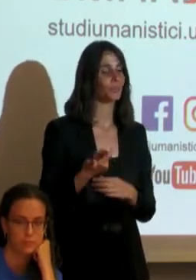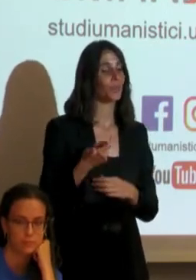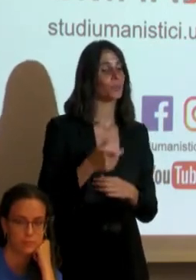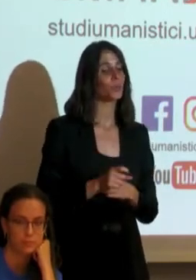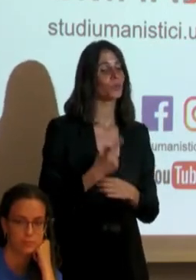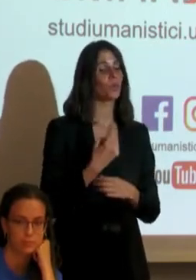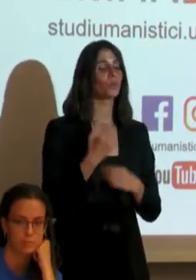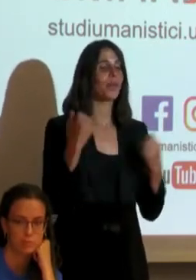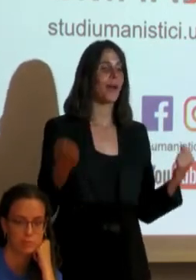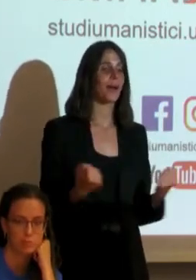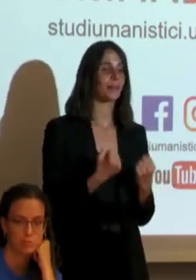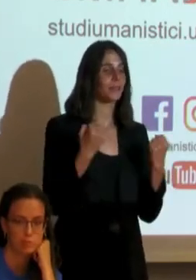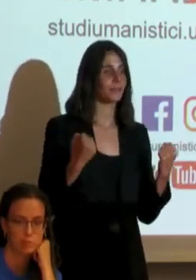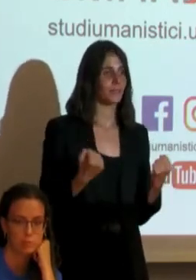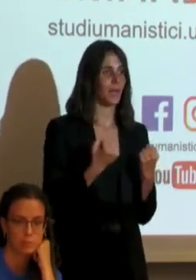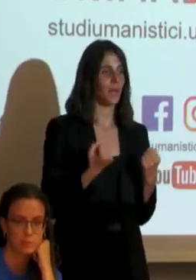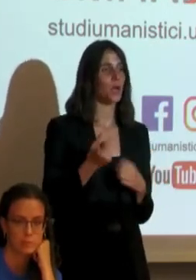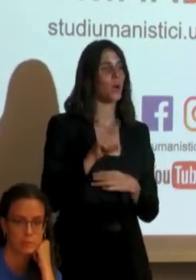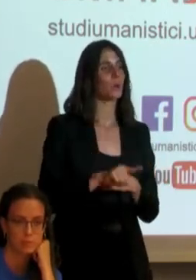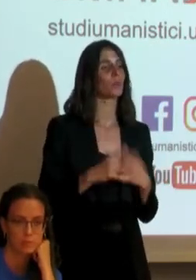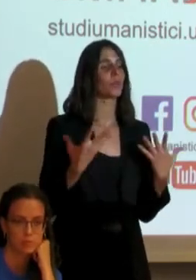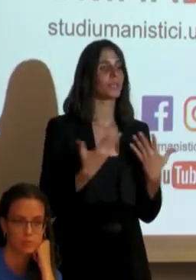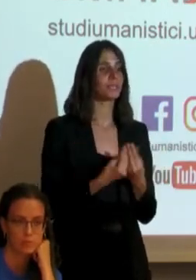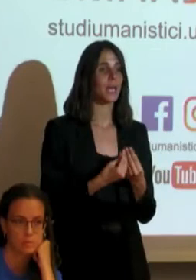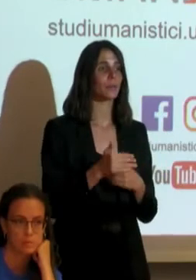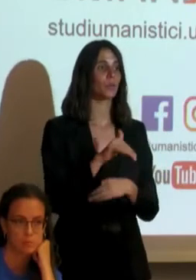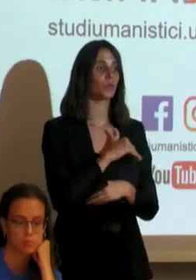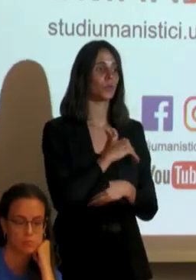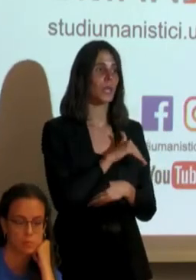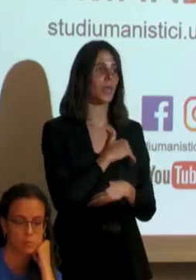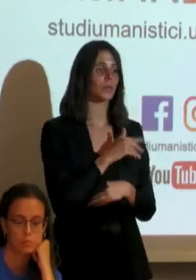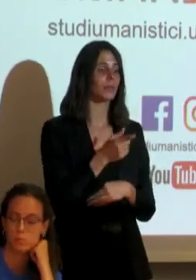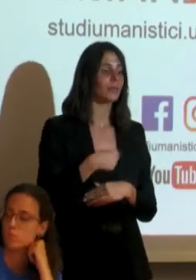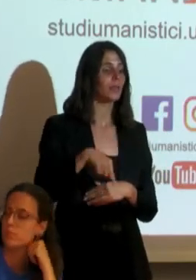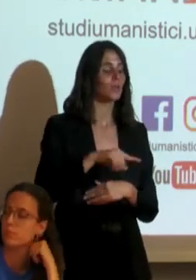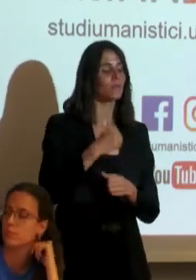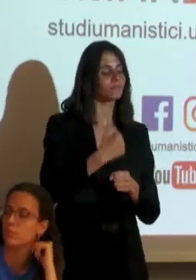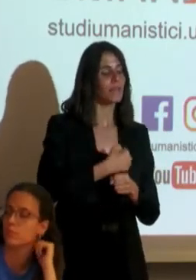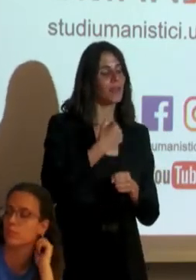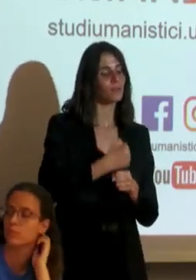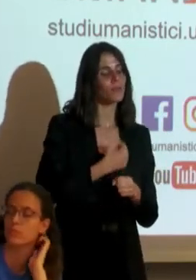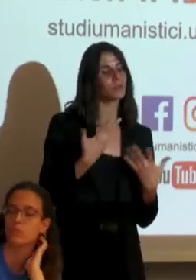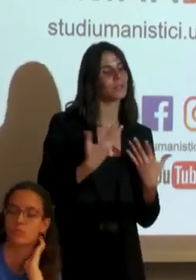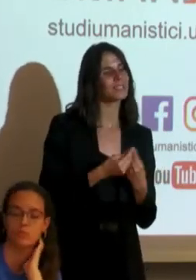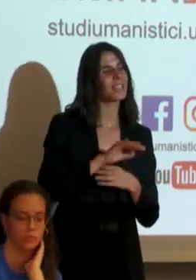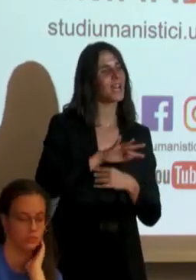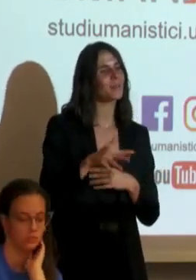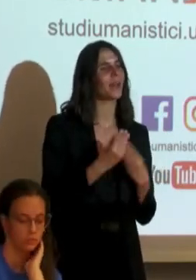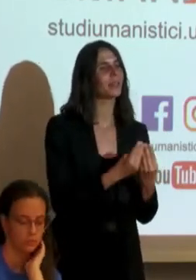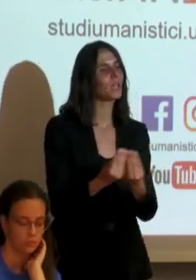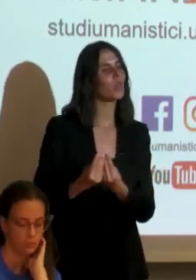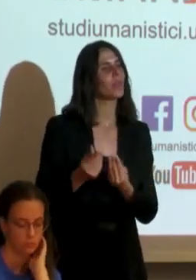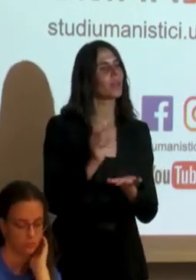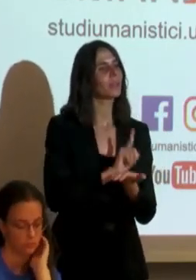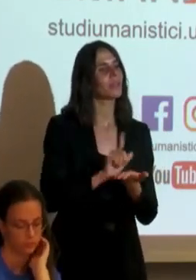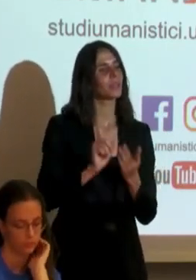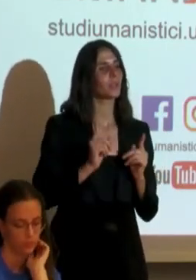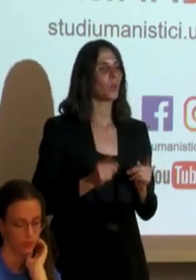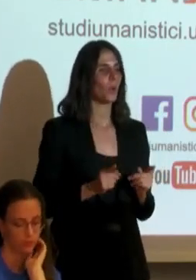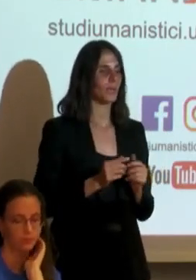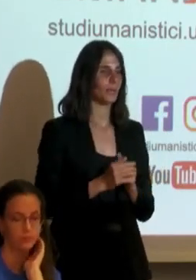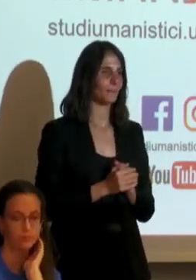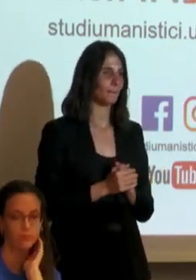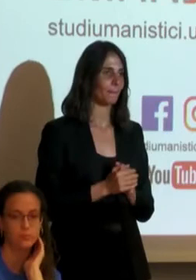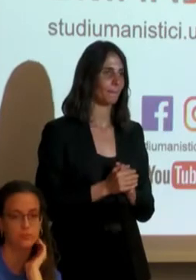più promettenti anche con gli studenti alle quali ci siamo dedicati con tutti i colleghi di lettere in questo periodo è stata proprio quella di